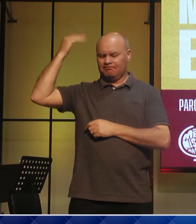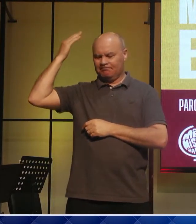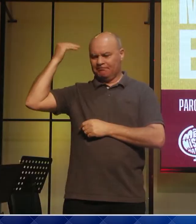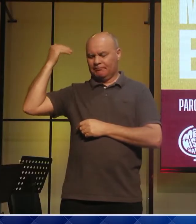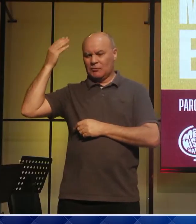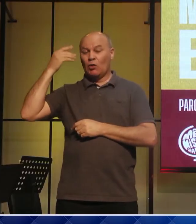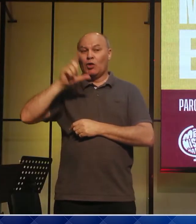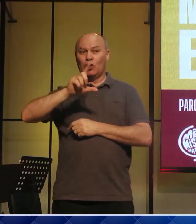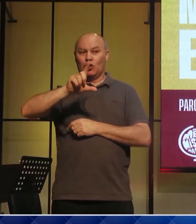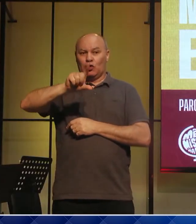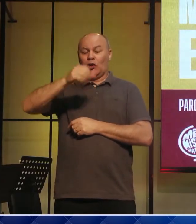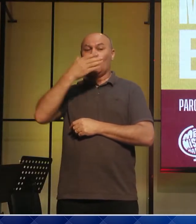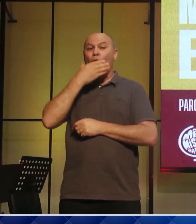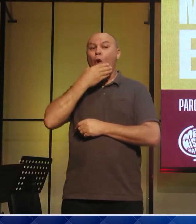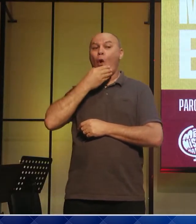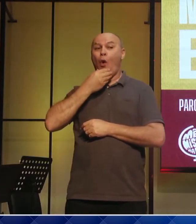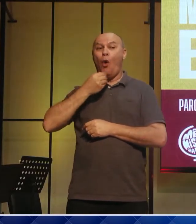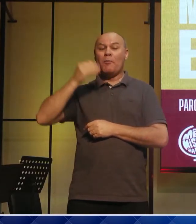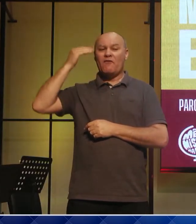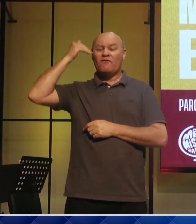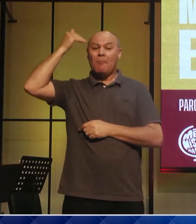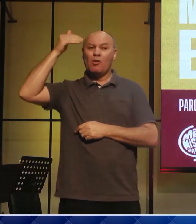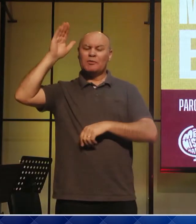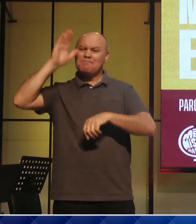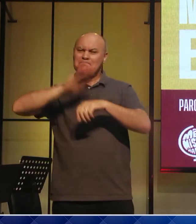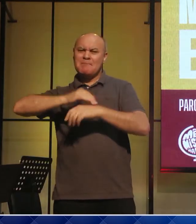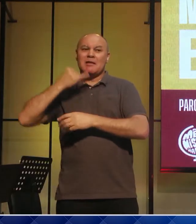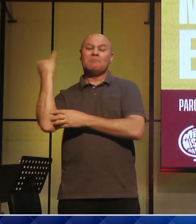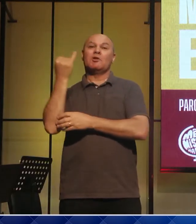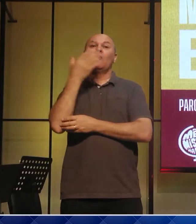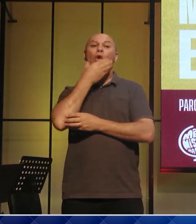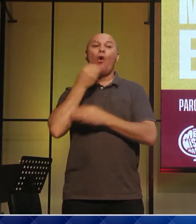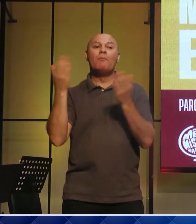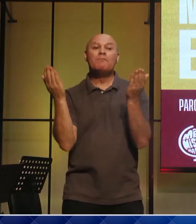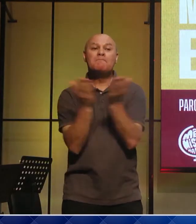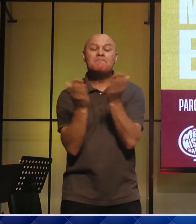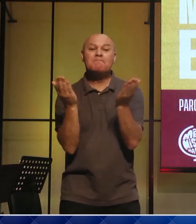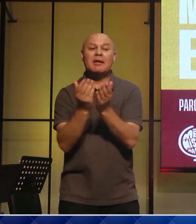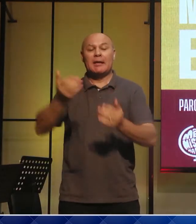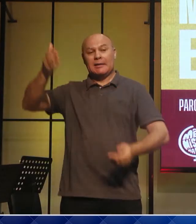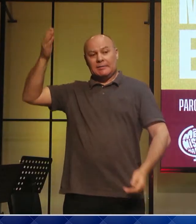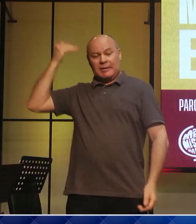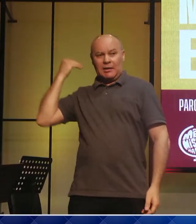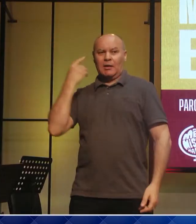como o cristão mais importante do século XX.